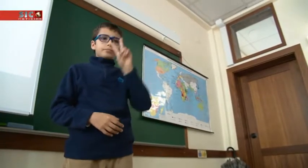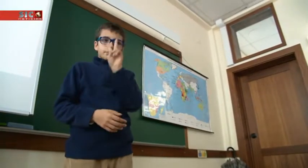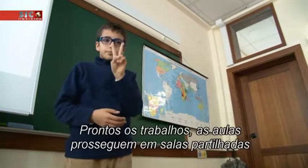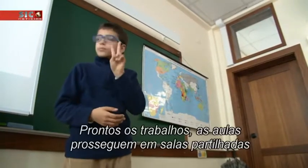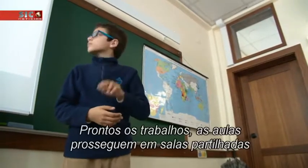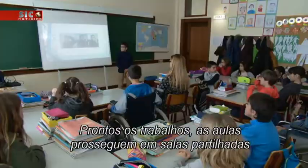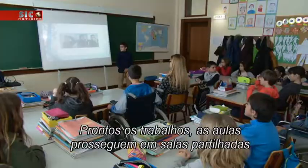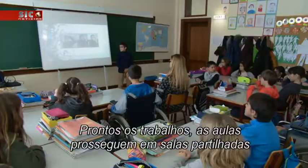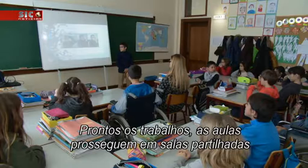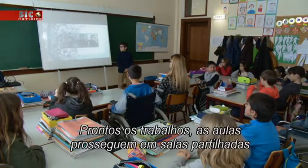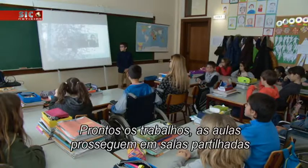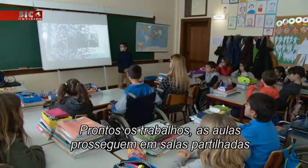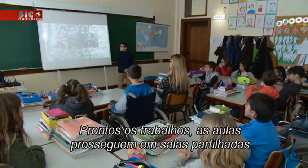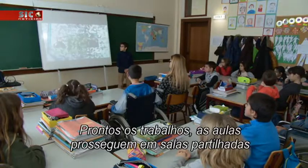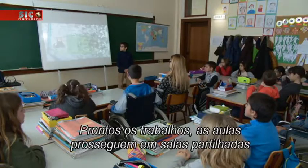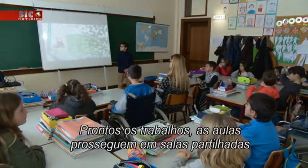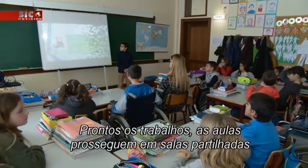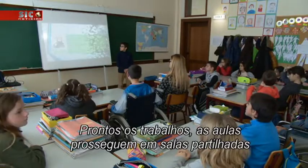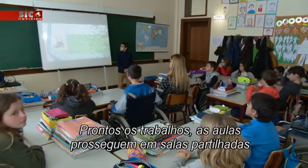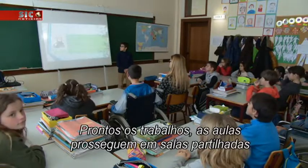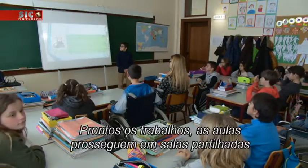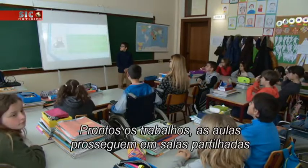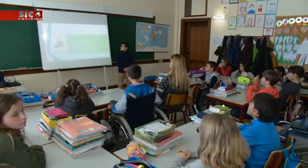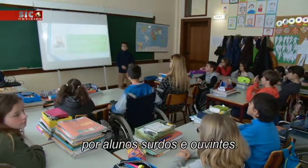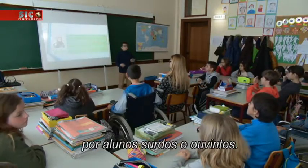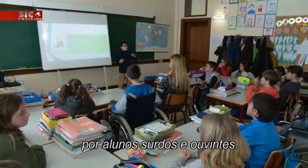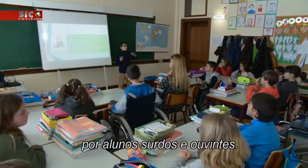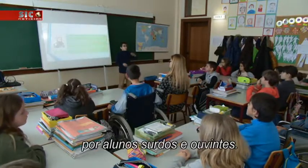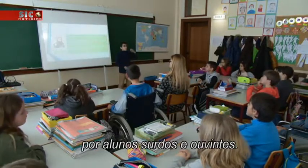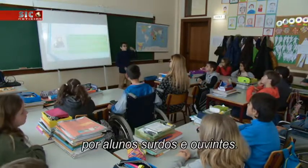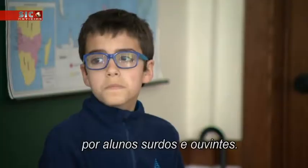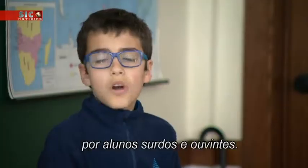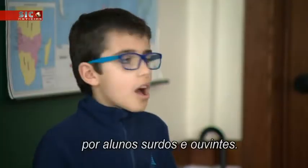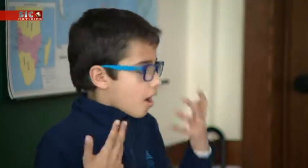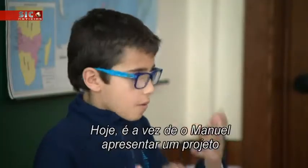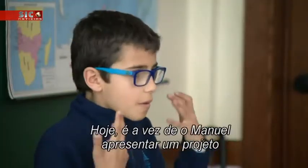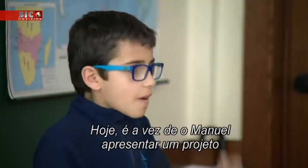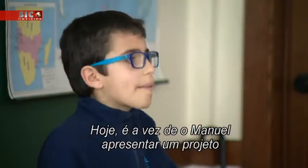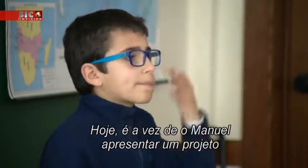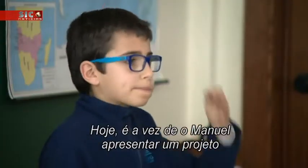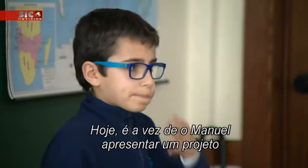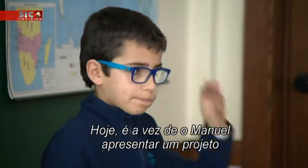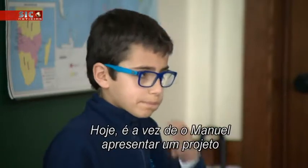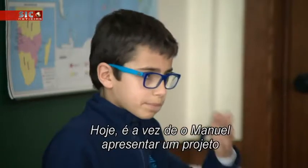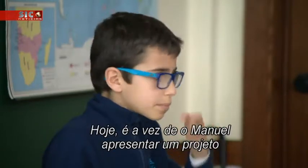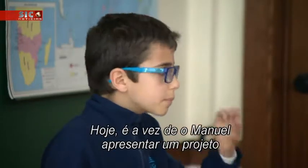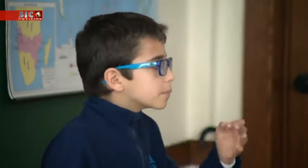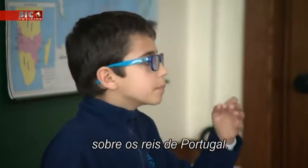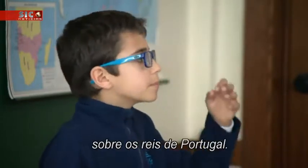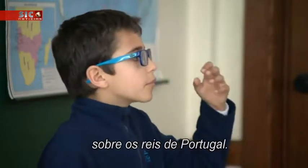Prontos os trabalhos, as aulas, prosseguem salas partilhadas por alunos surdos e ouvintes. Hoje, é a vez de o Manuel apresentar